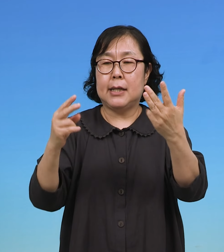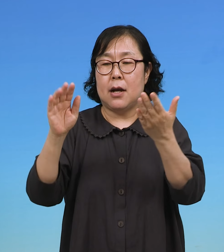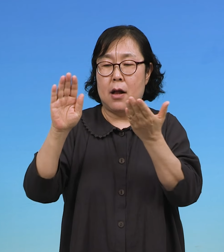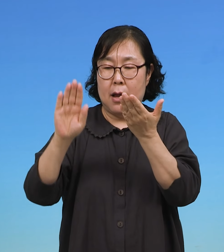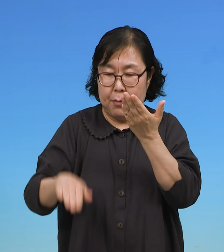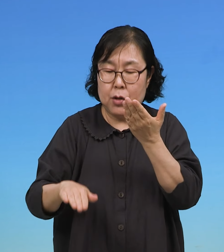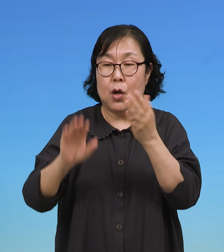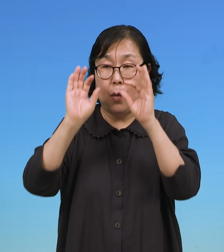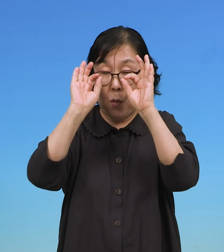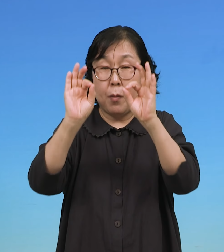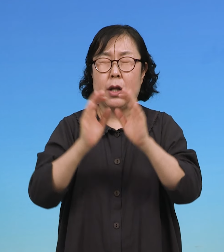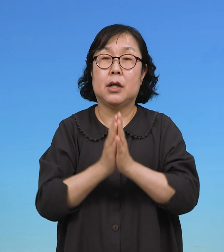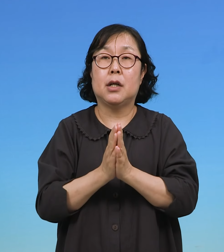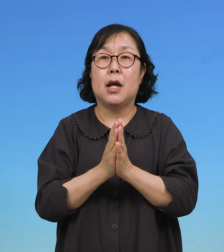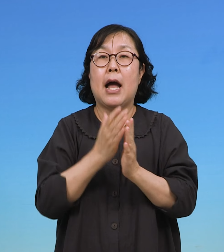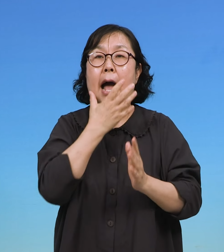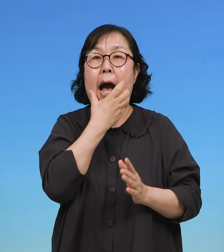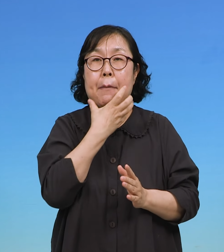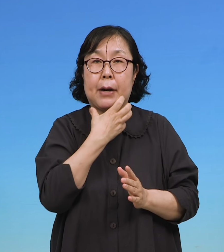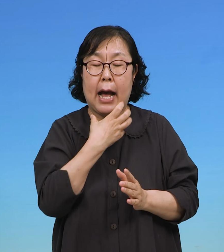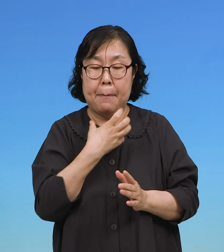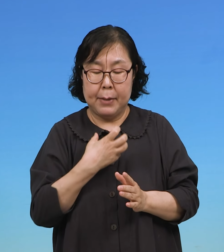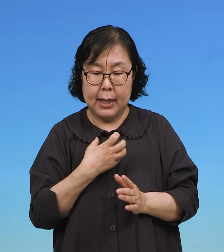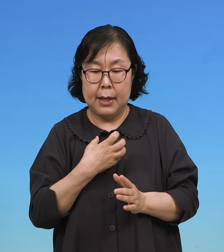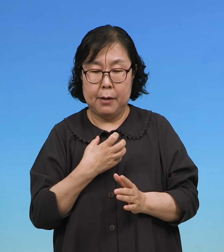2절 하반절부터 한번 보십시오.